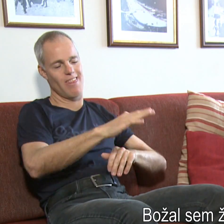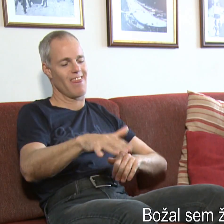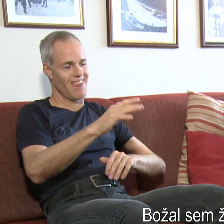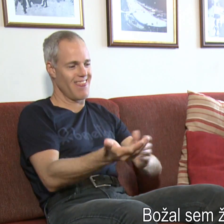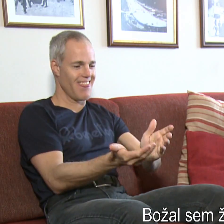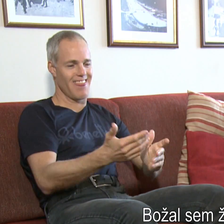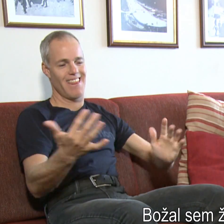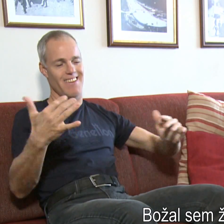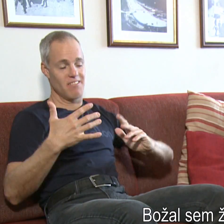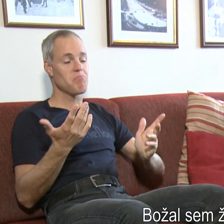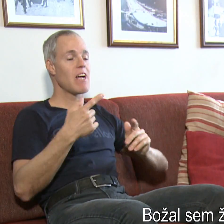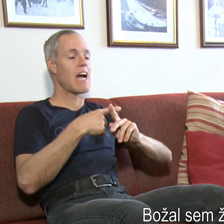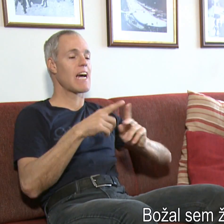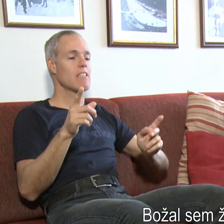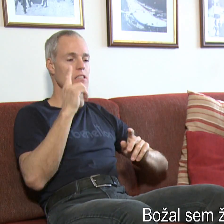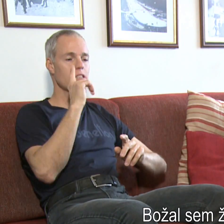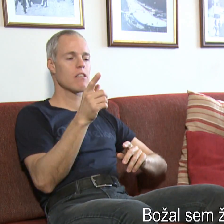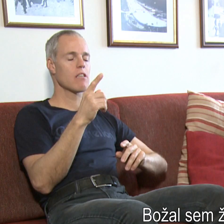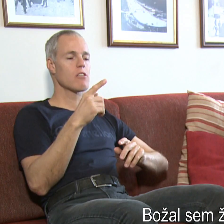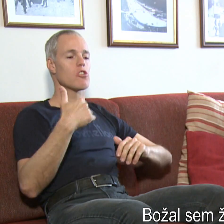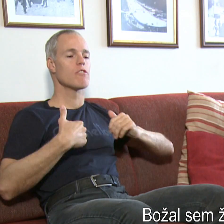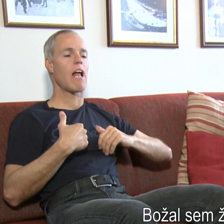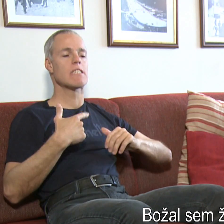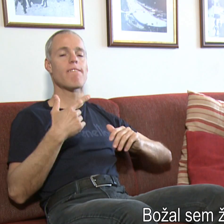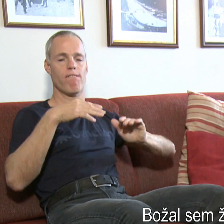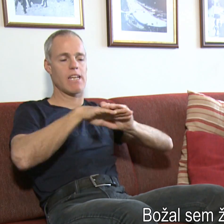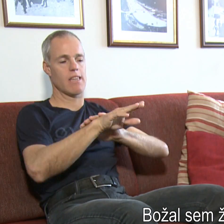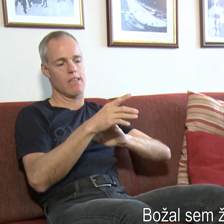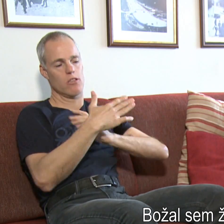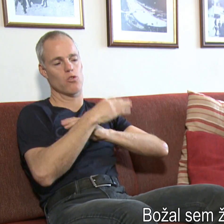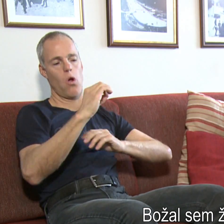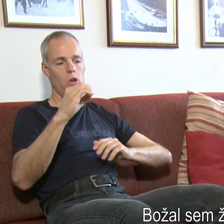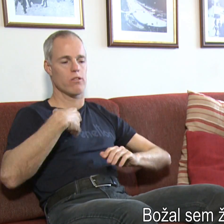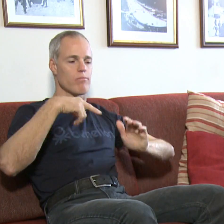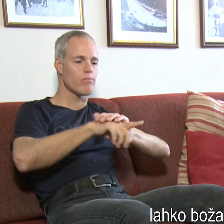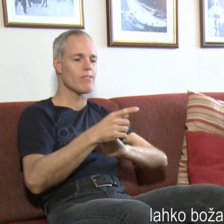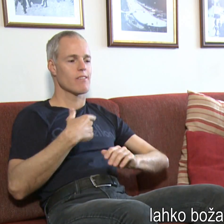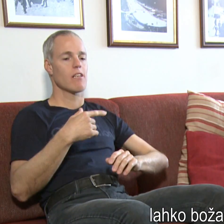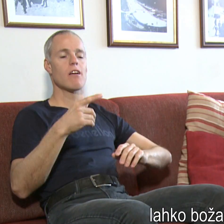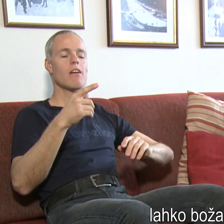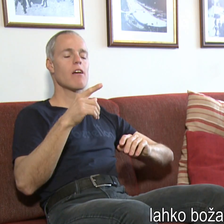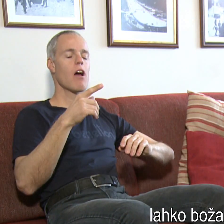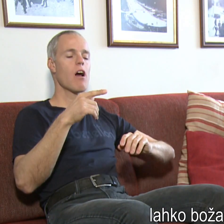gegangen, ich habe jeden Erwachsenen und dann wie lernen wir was mit der Musik. Das ist halt diese freie Spiel, weil da lernst